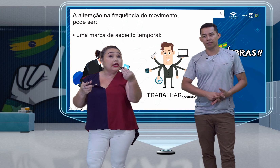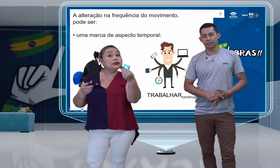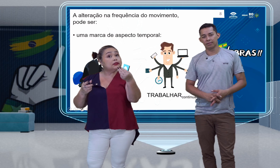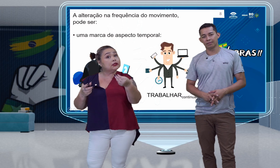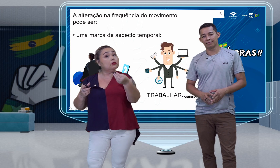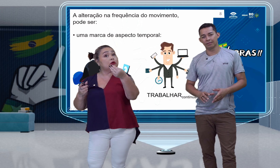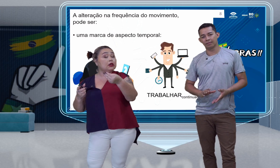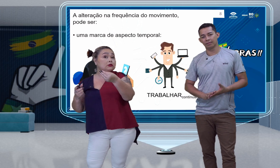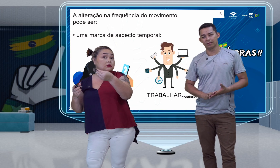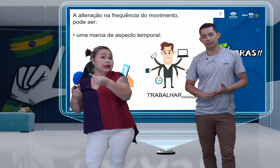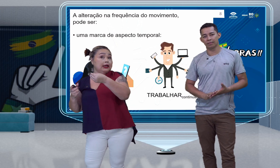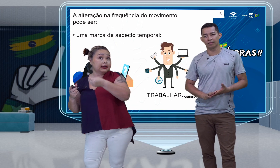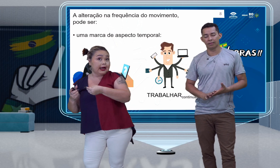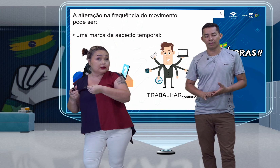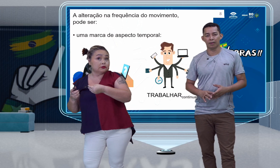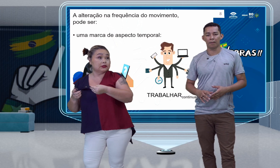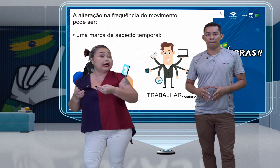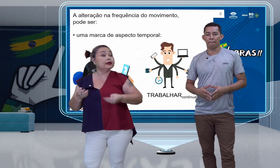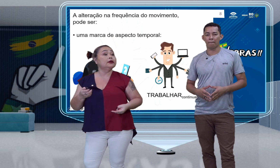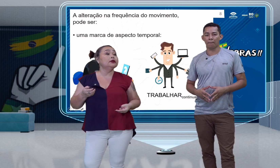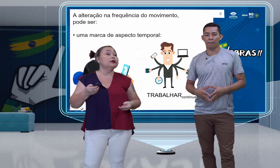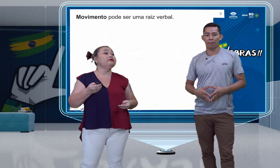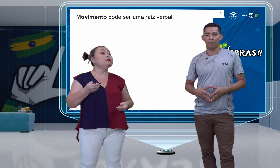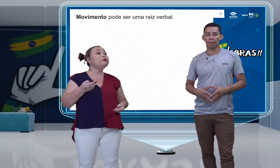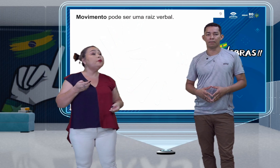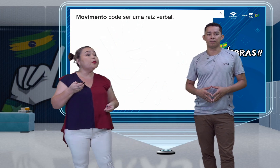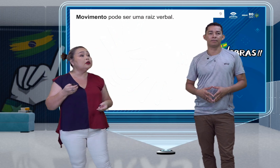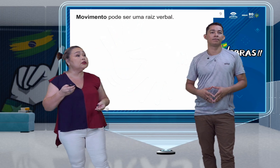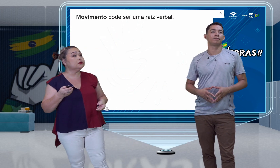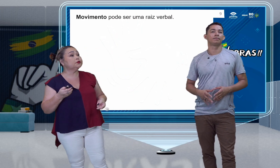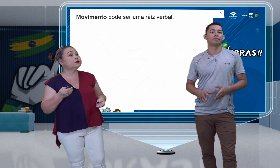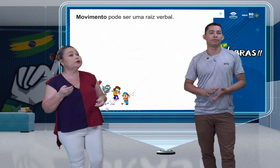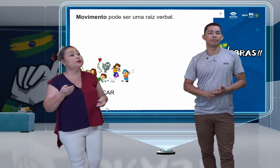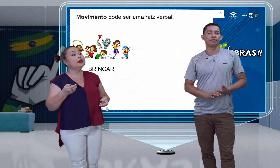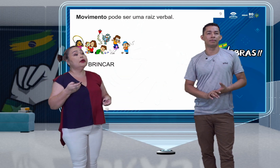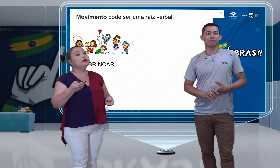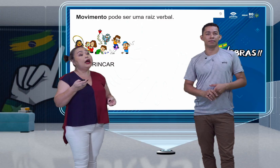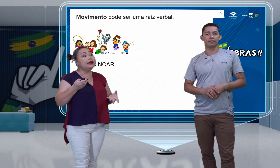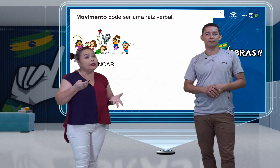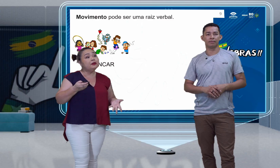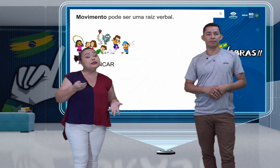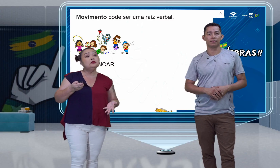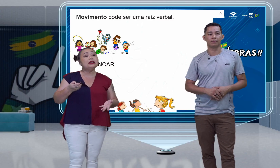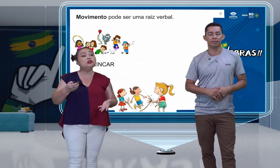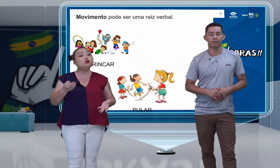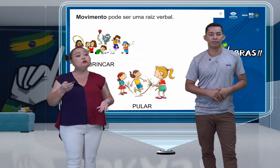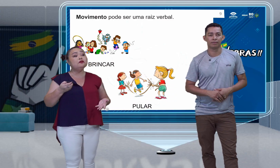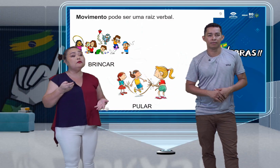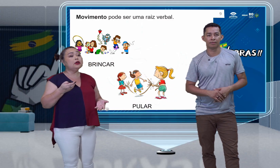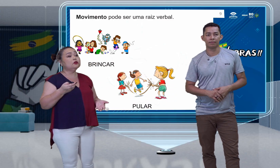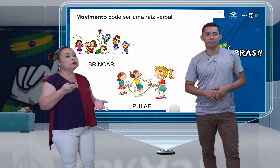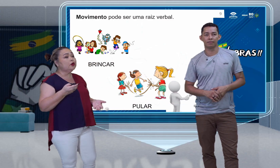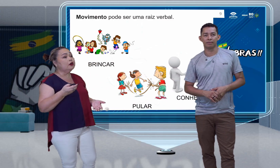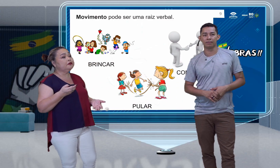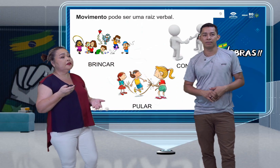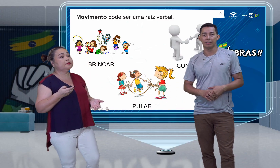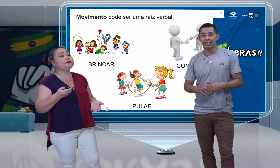eles estão interligados, tá? Vamos para o próximo. Ainda pensando na questão do movimento. Prof.